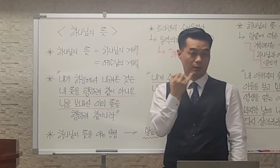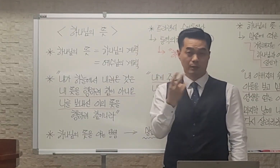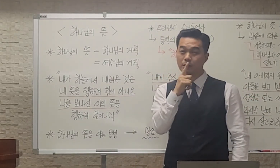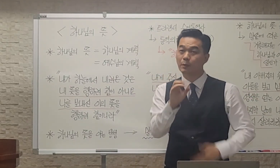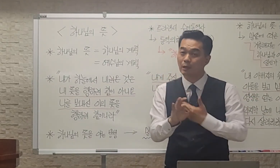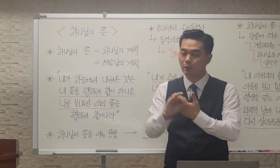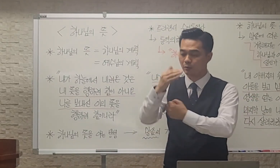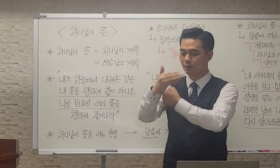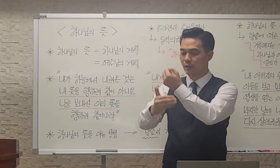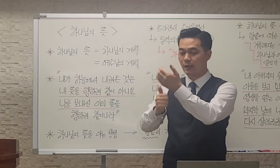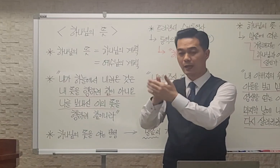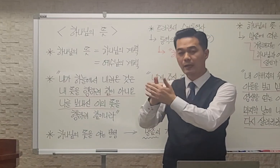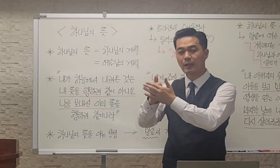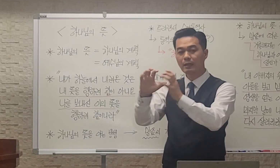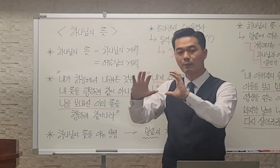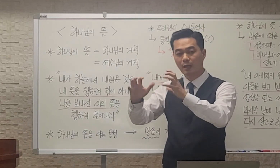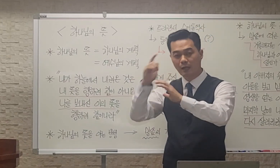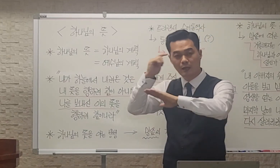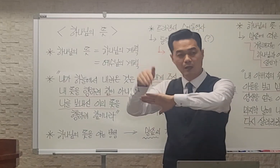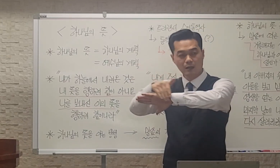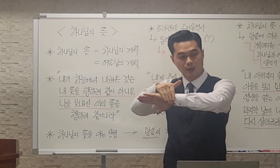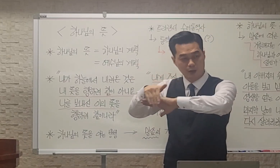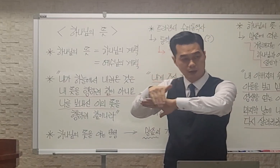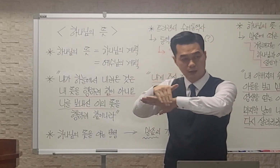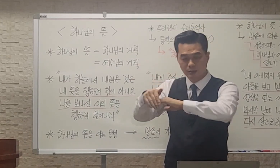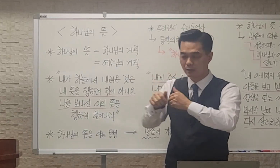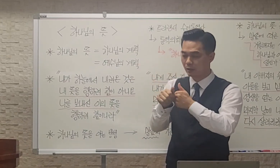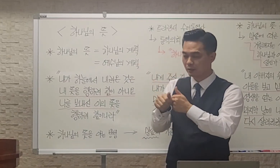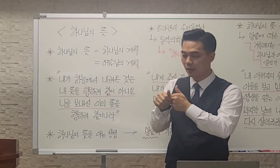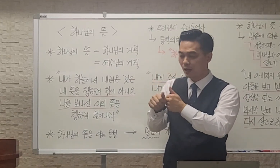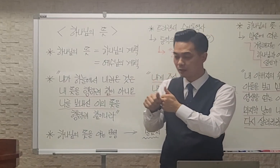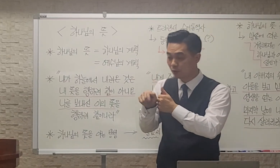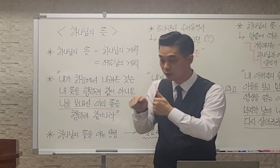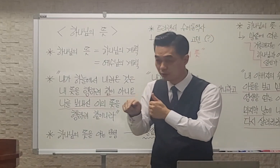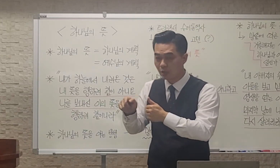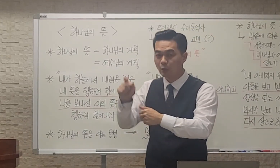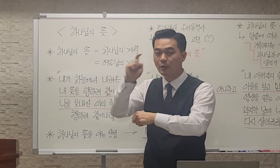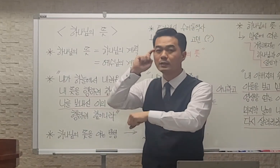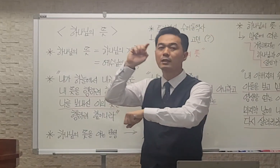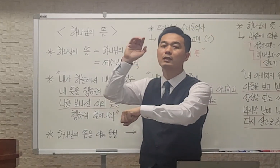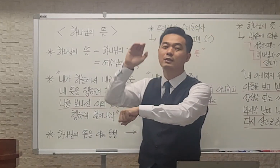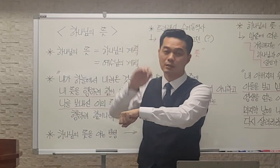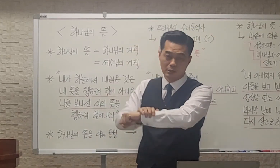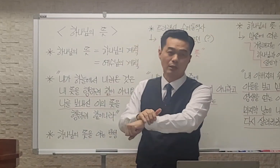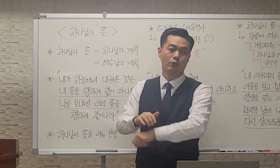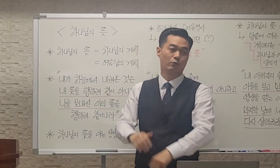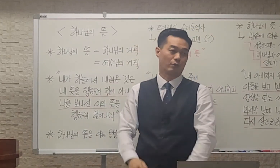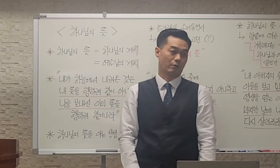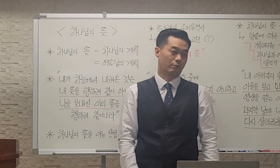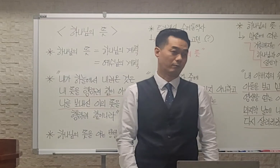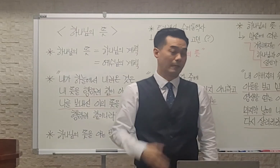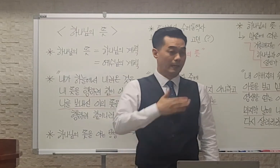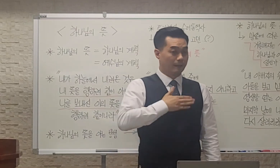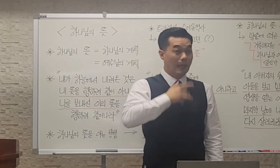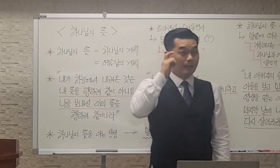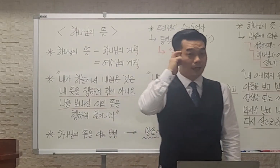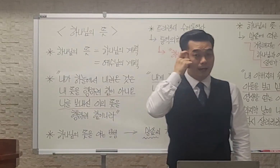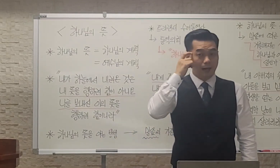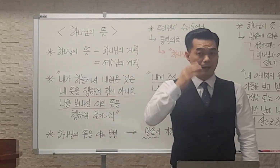다시 말하면 하나님 나라의 계획들을 따라가는 것은 굉장히 지혜로운 거예요. 내 생각,